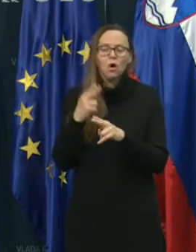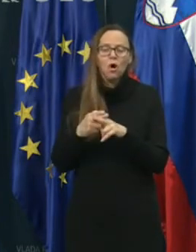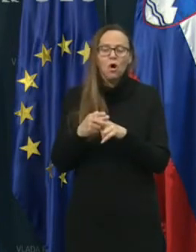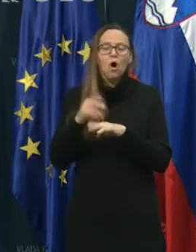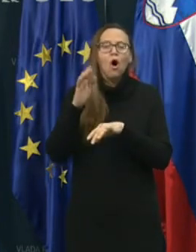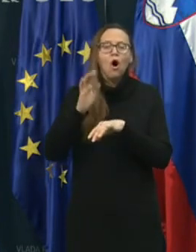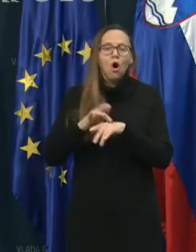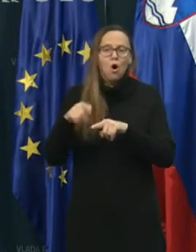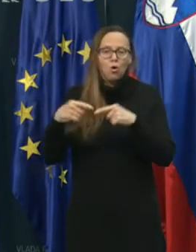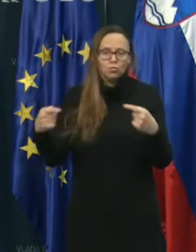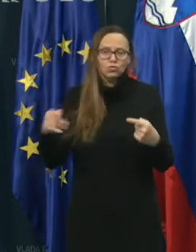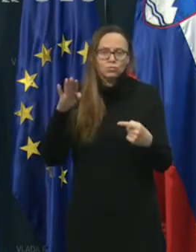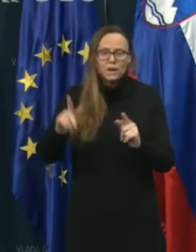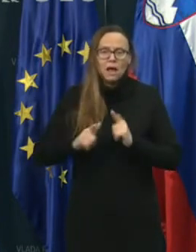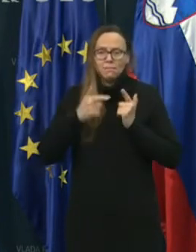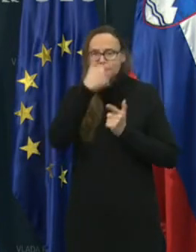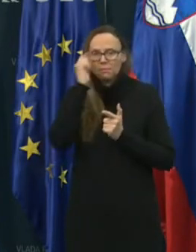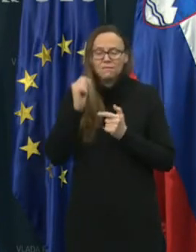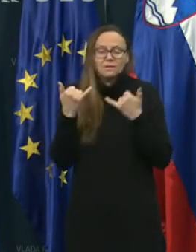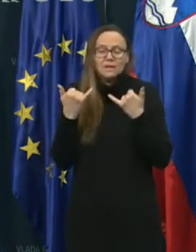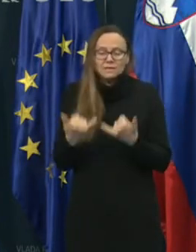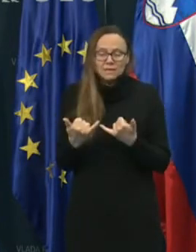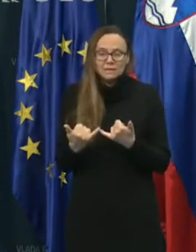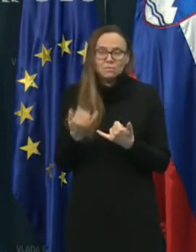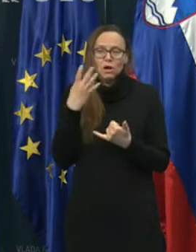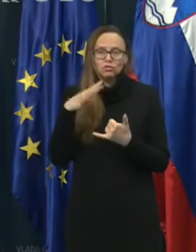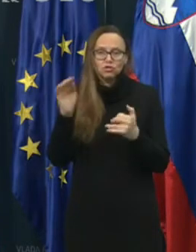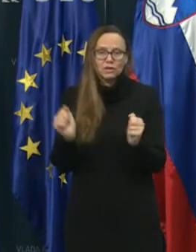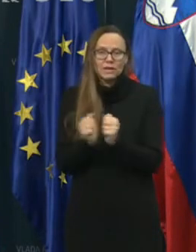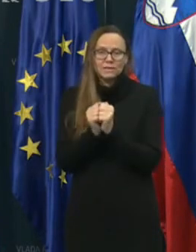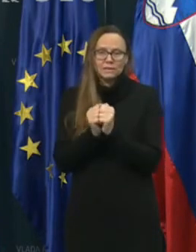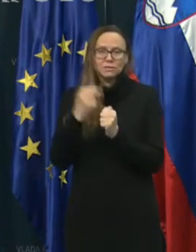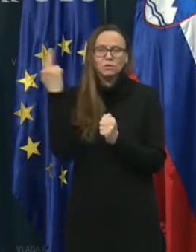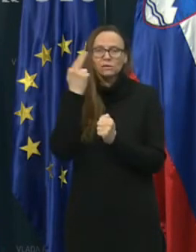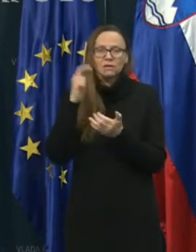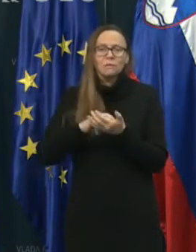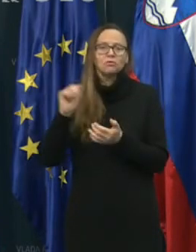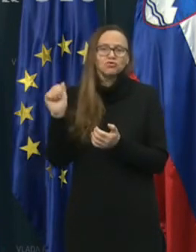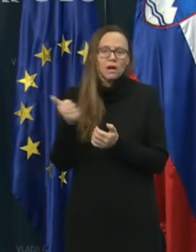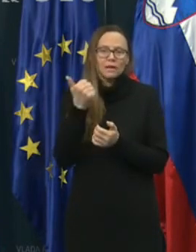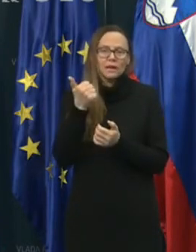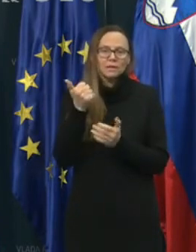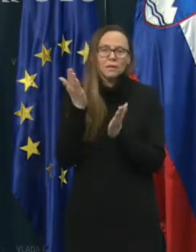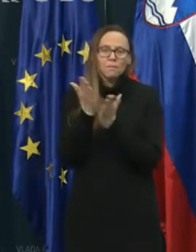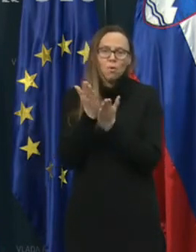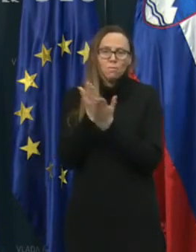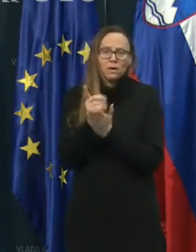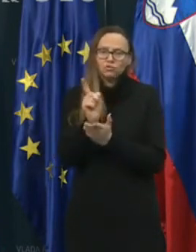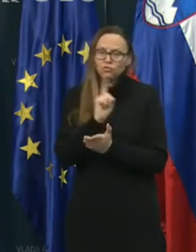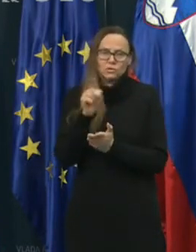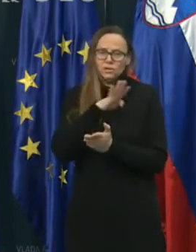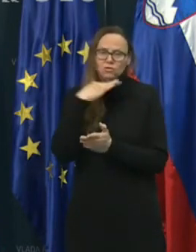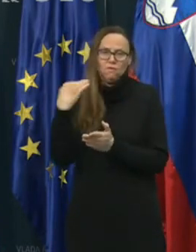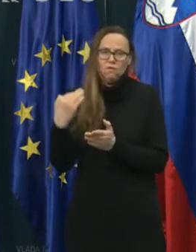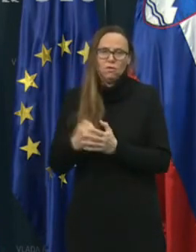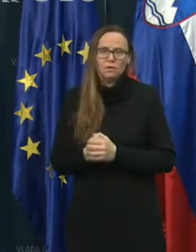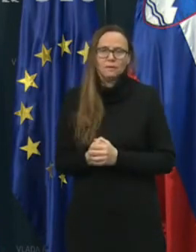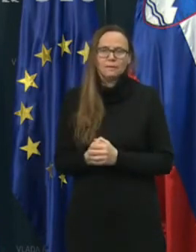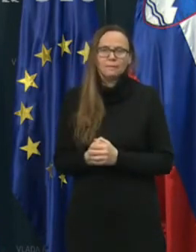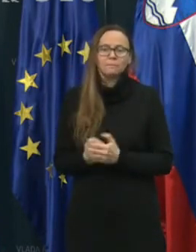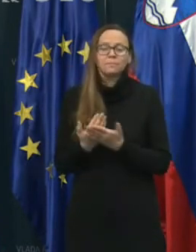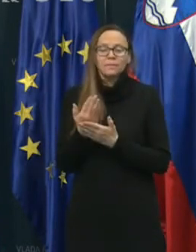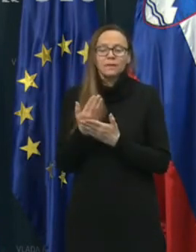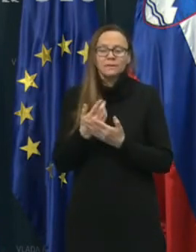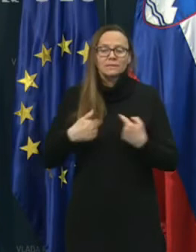prebivalca. Zdaj smo na 14. mestu. Seveda pa še enkrat, povprečnost ni dovolj. Za